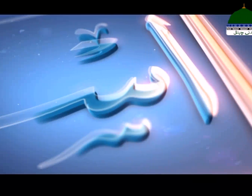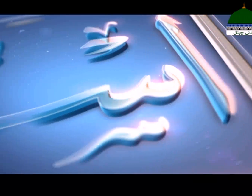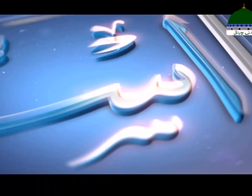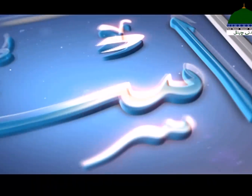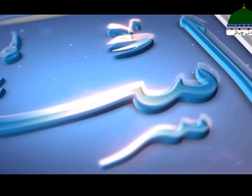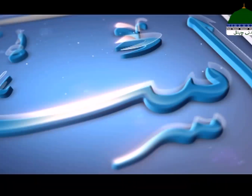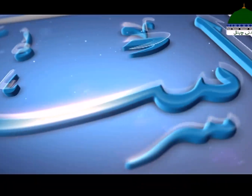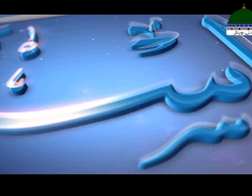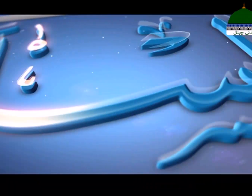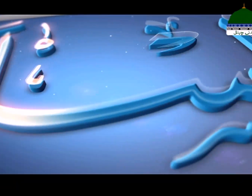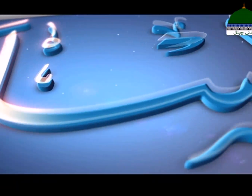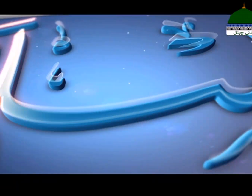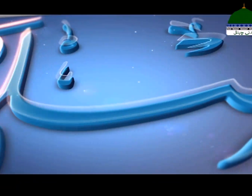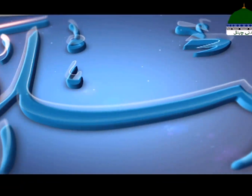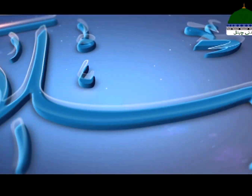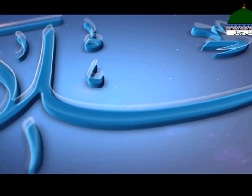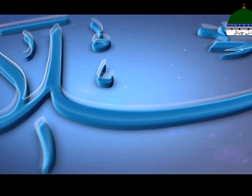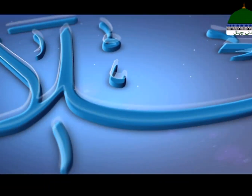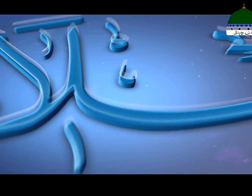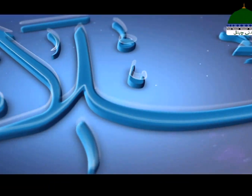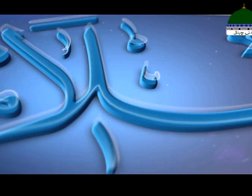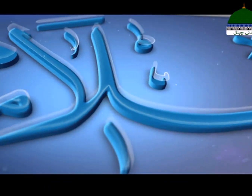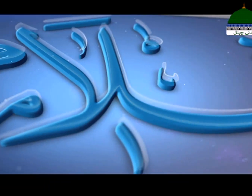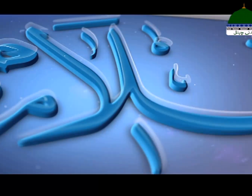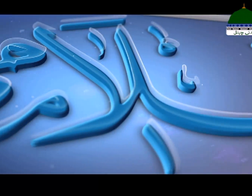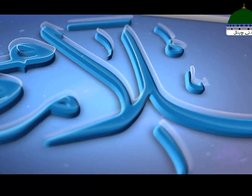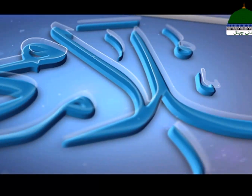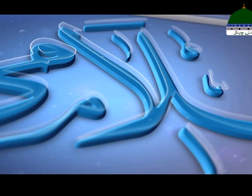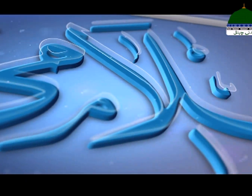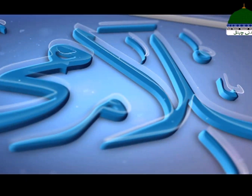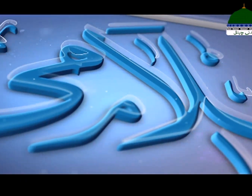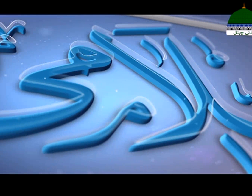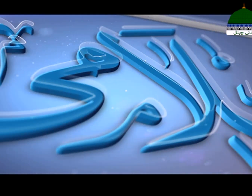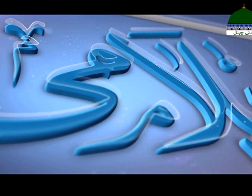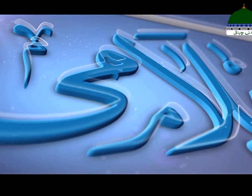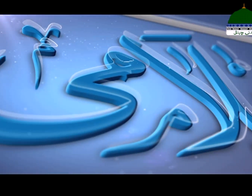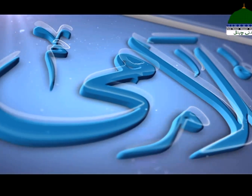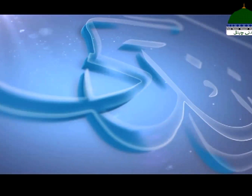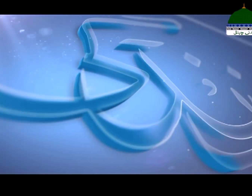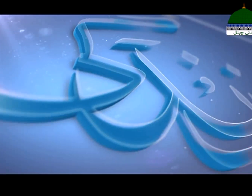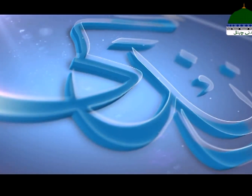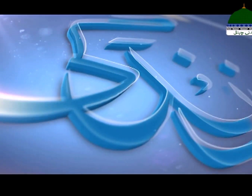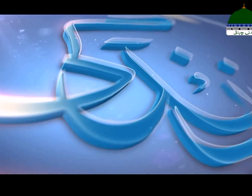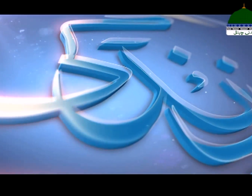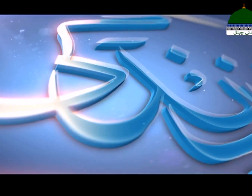میری زندگی کا مقصد تیرے دین کی سرفرازی، میں اسی